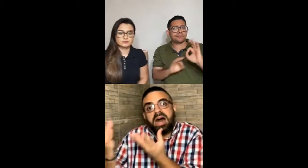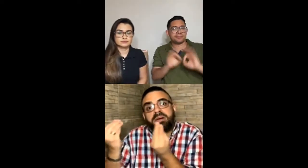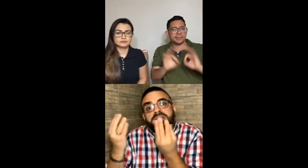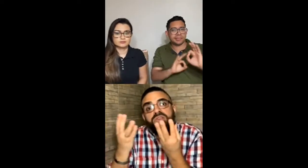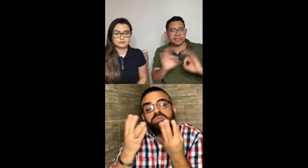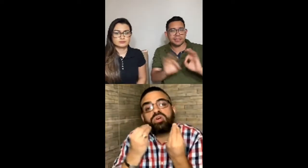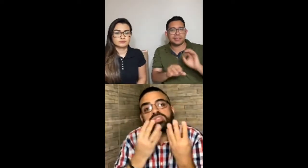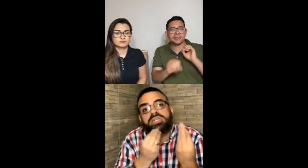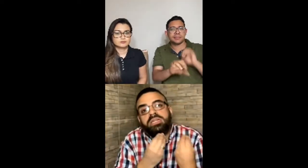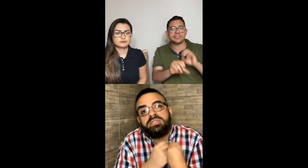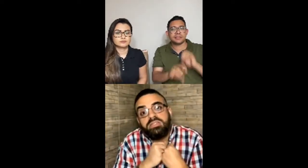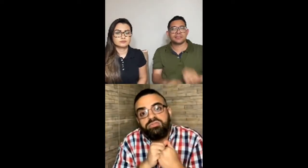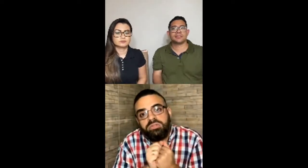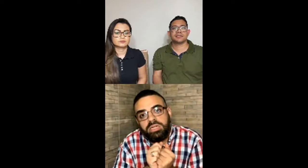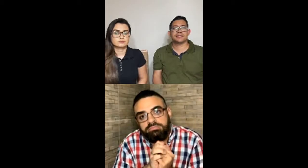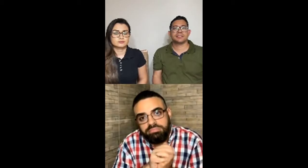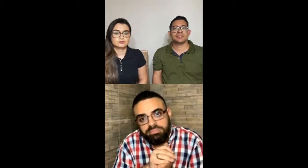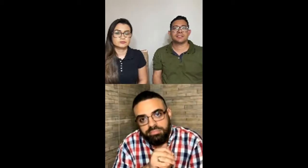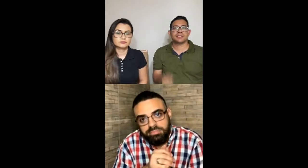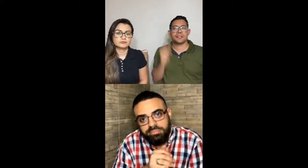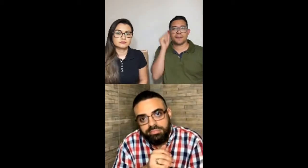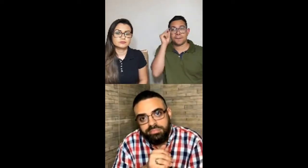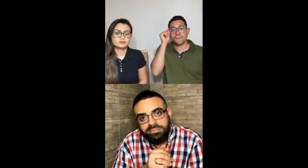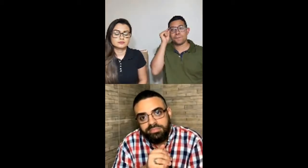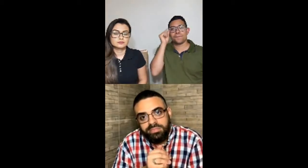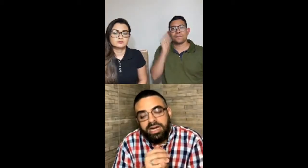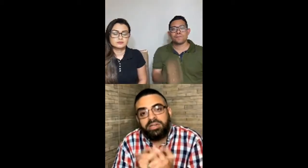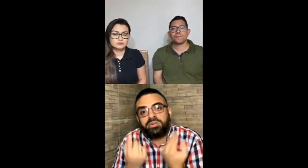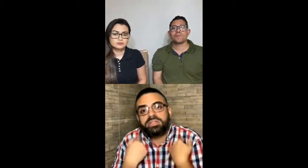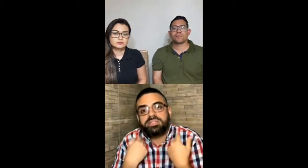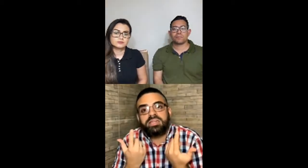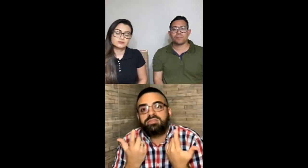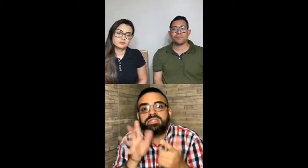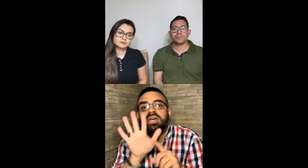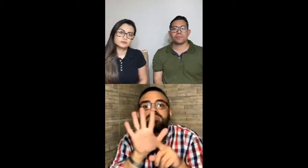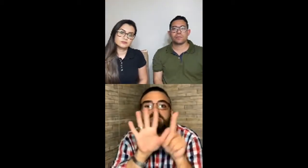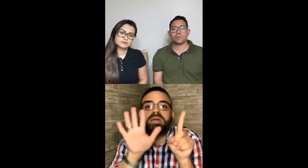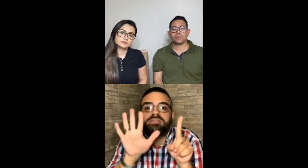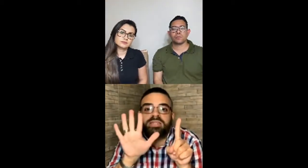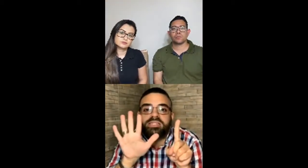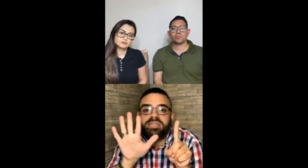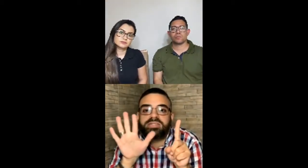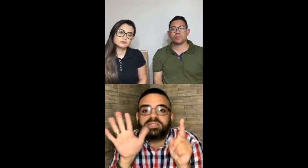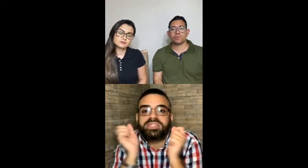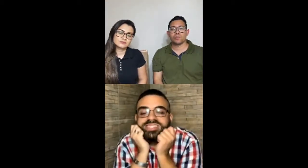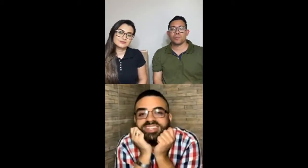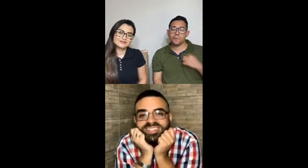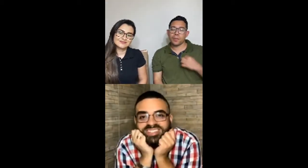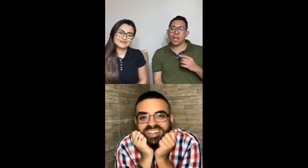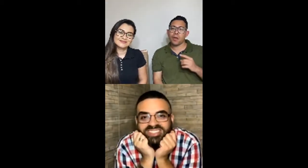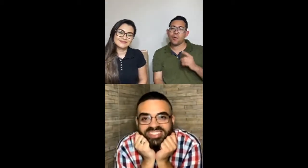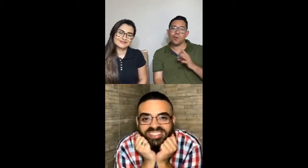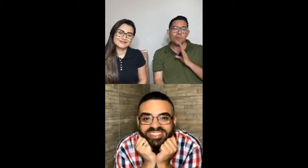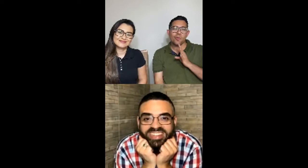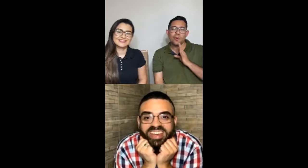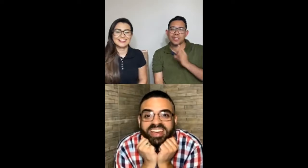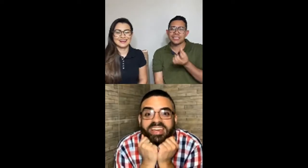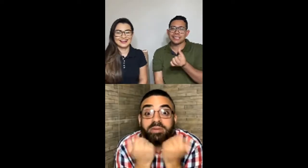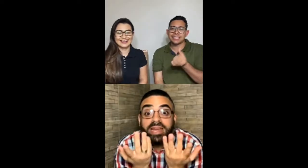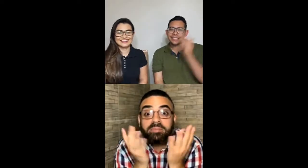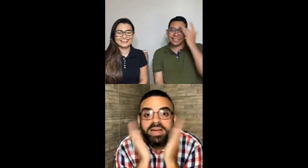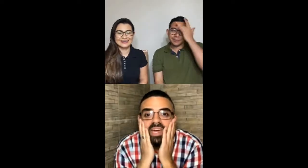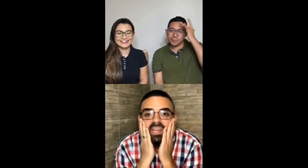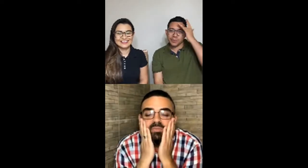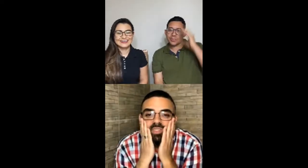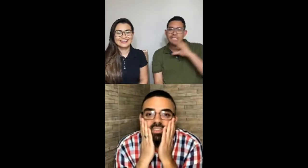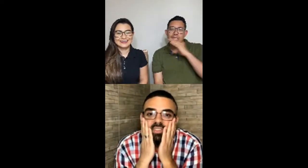montaram preparando essa geração, preparando a próxima. Apareceu um monte de criança surda. Aí eu